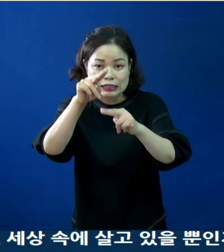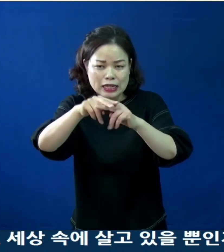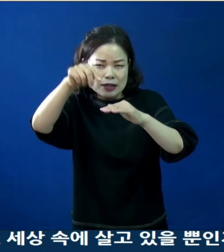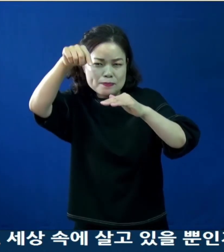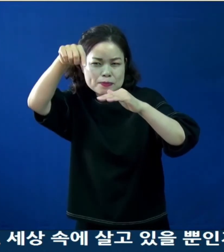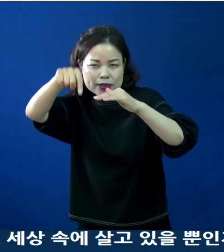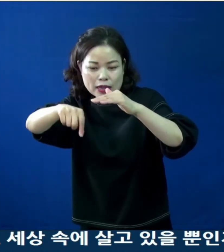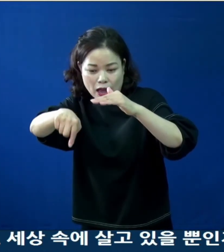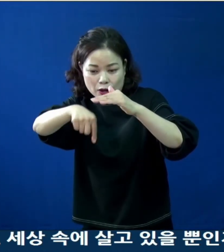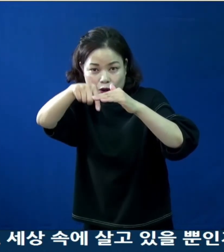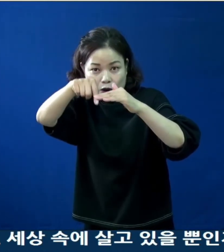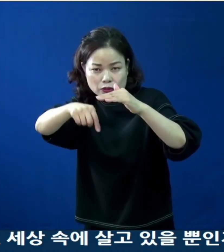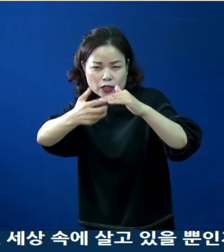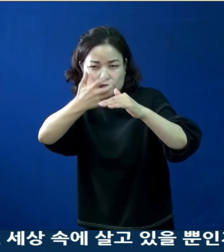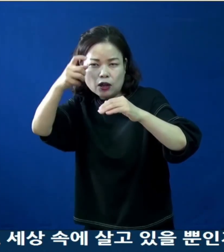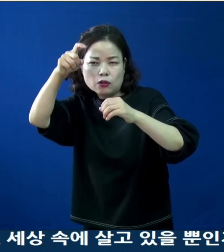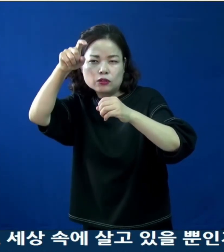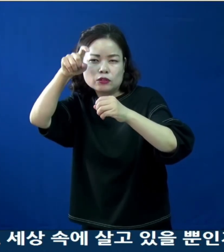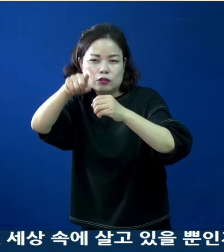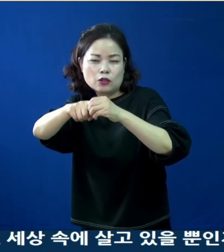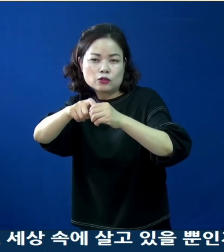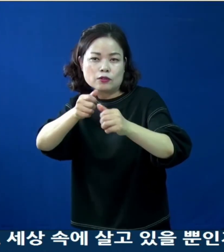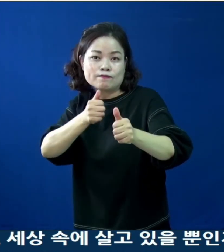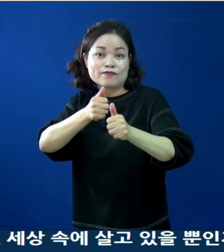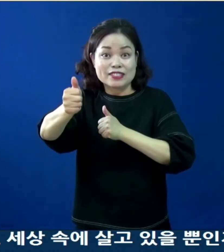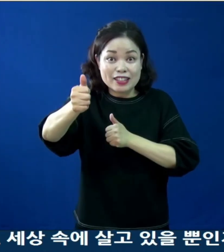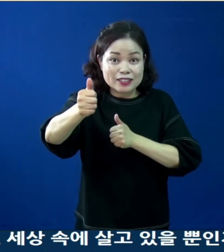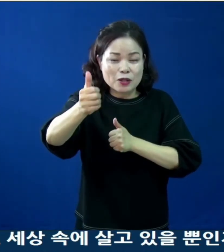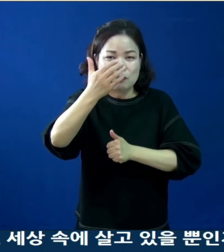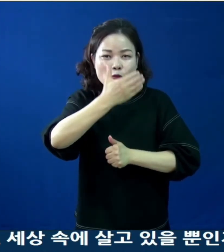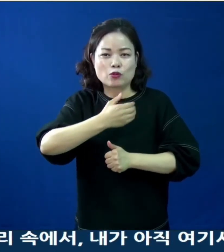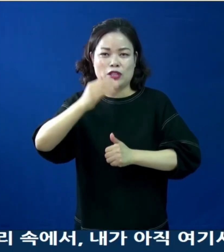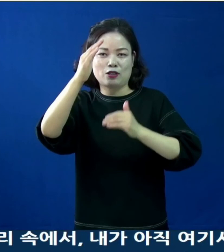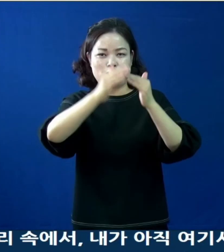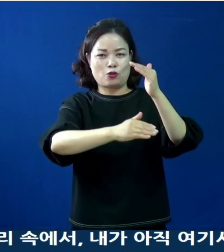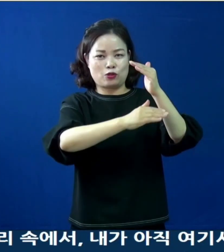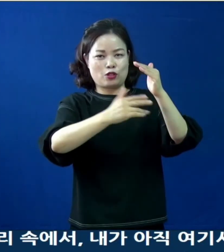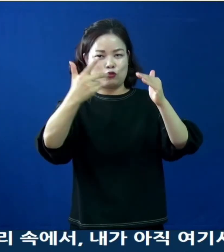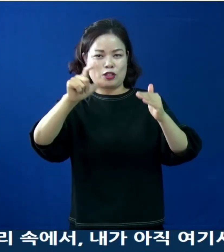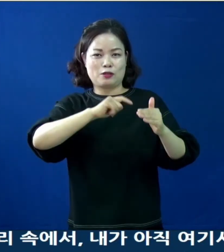머무르는 가운데 영적으로 전진하는 복된 성도 되시기를 주의 이름으로